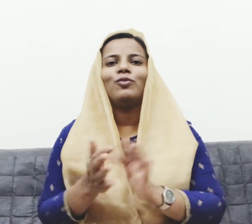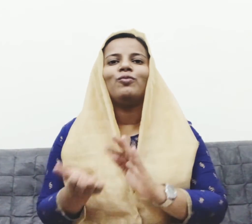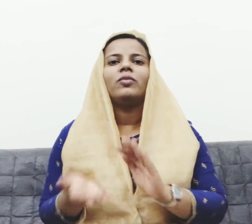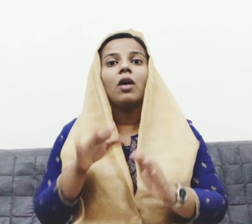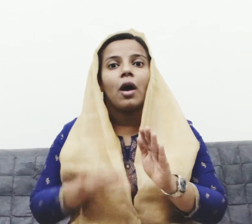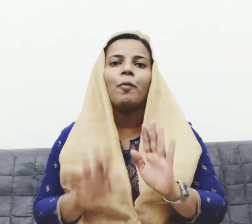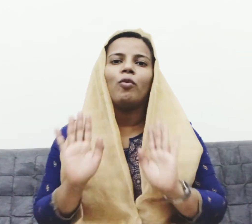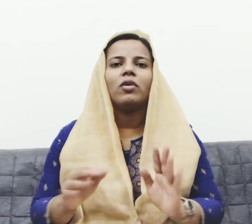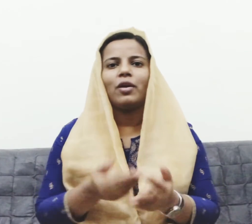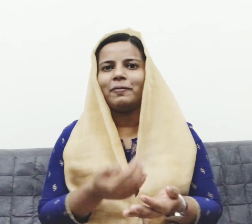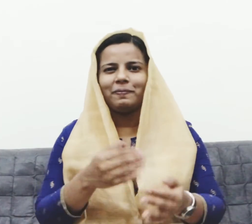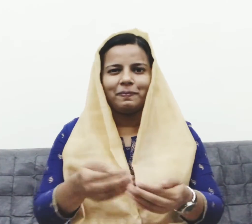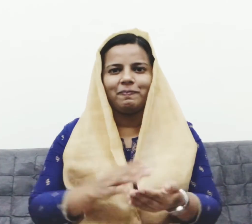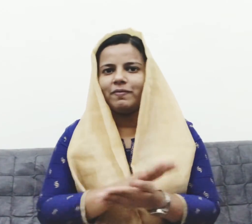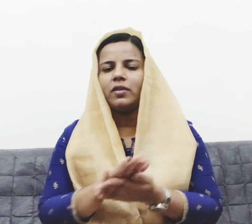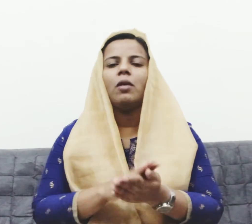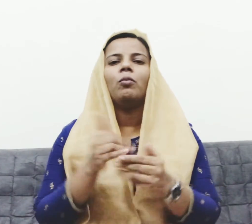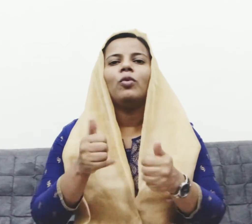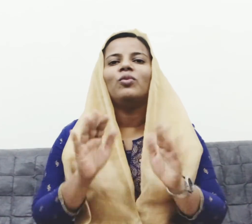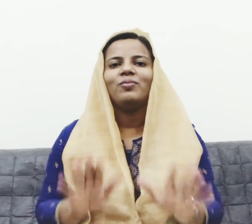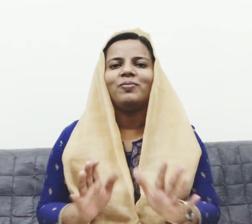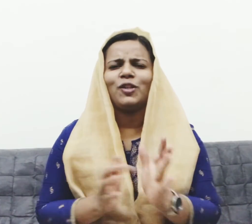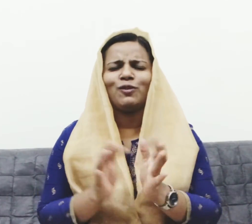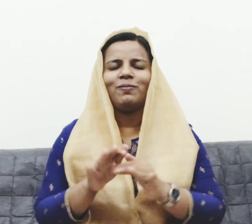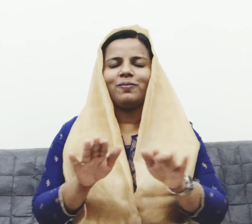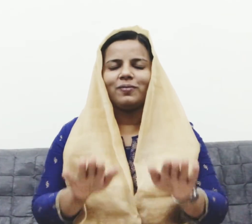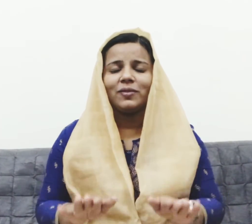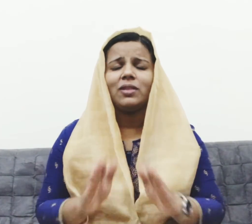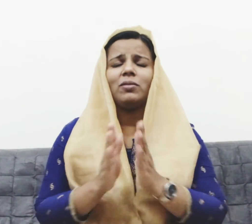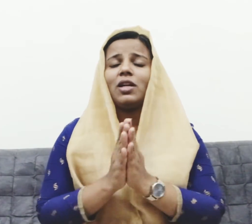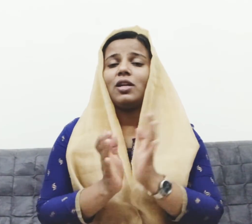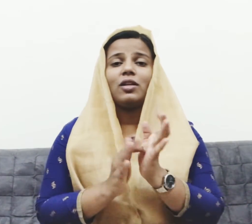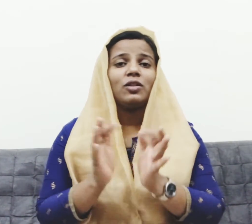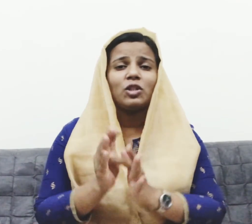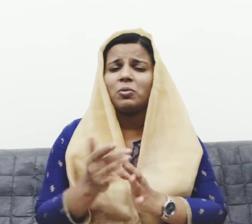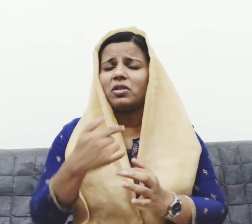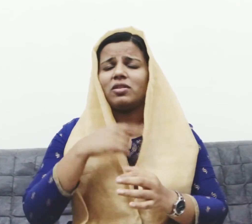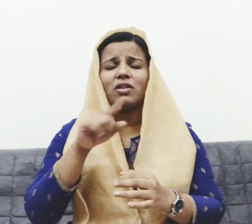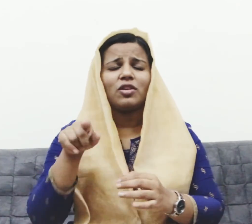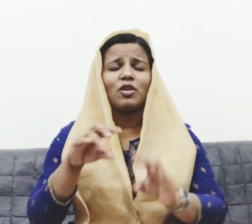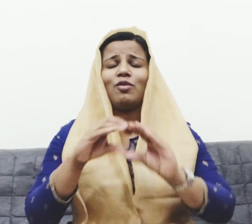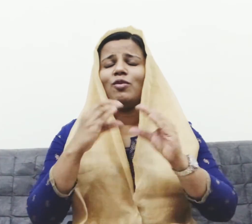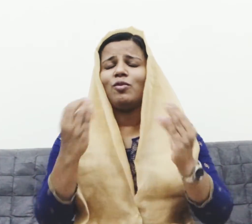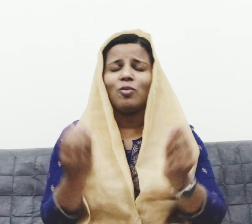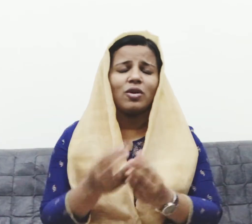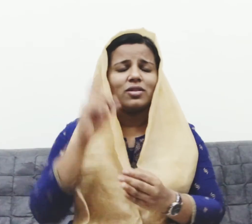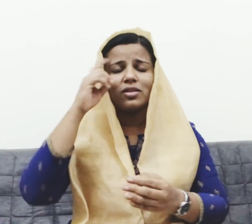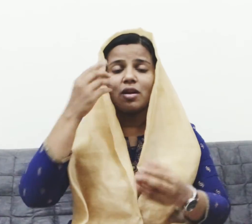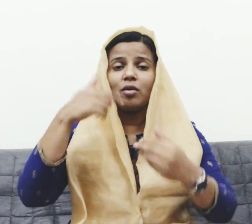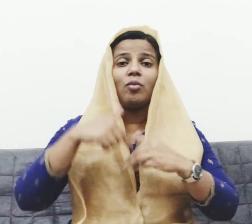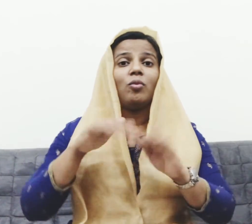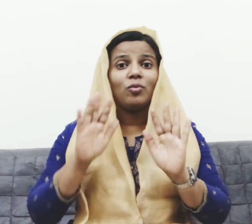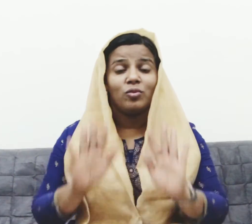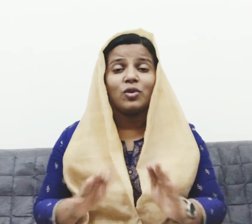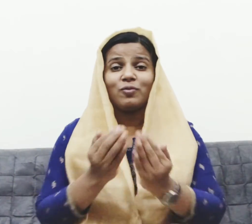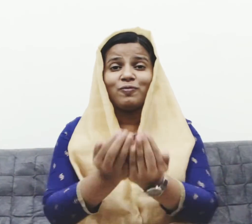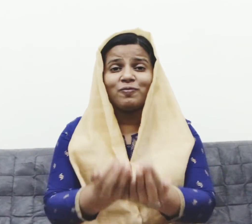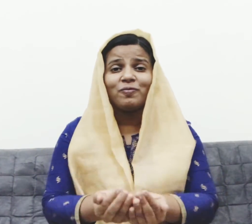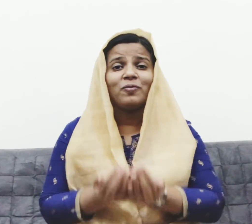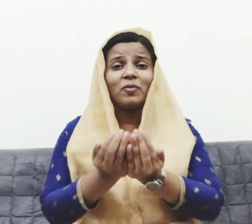എടുത്ത് കളയാൻ പറ്റുള്ളൂ. അതാത് ദിവസങ്ങളിൽ കർത്താവിൻ്റെ സന്നിധി വന്ന് താഴ്മയോടെ, കർത്താവേ എന്നിൽ എന്തെങ്കിലും ലൗകികമായത് കയറിയിട്ടുണ്ടെങ്കിൽ, ഈ ബോട്ടിൽ വെള്ളത്തിൽ